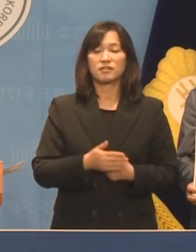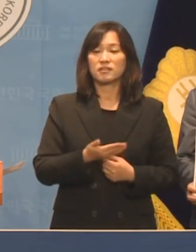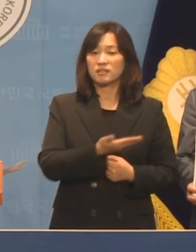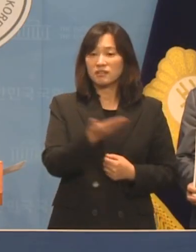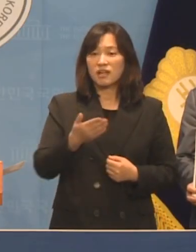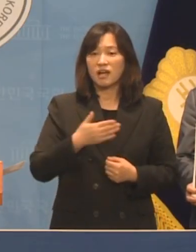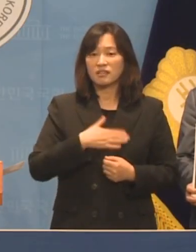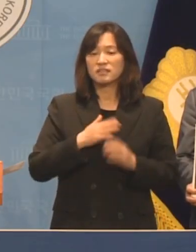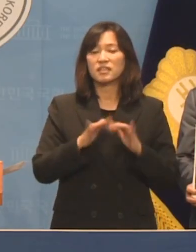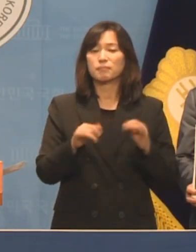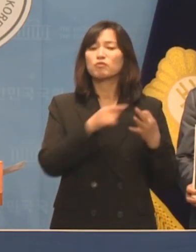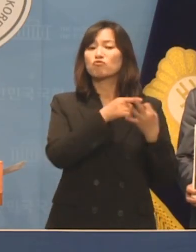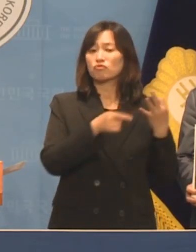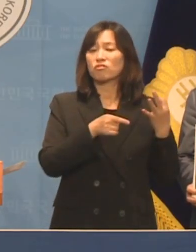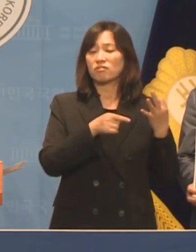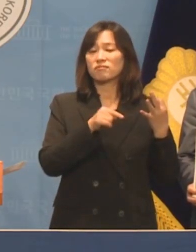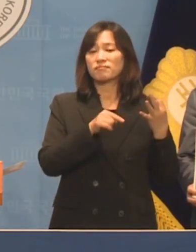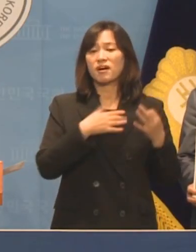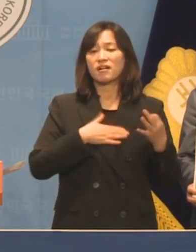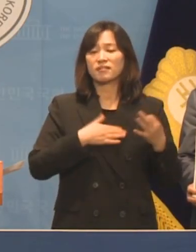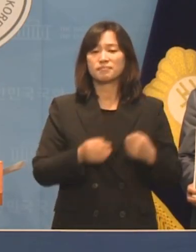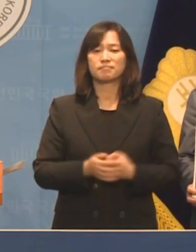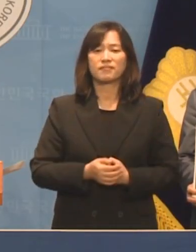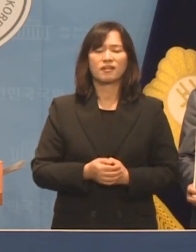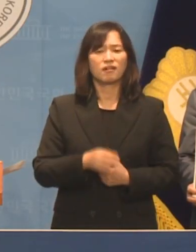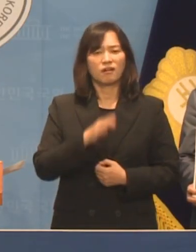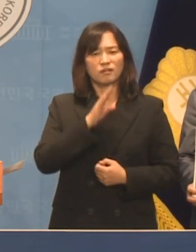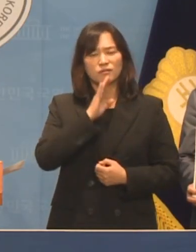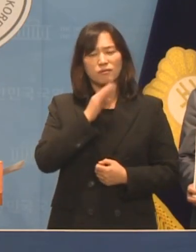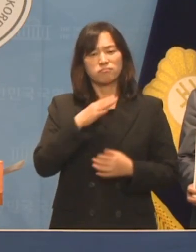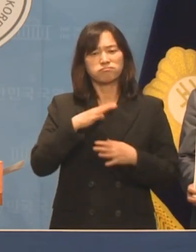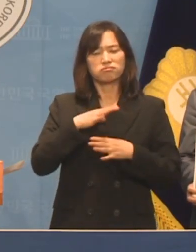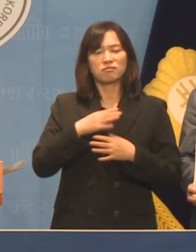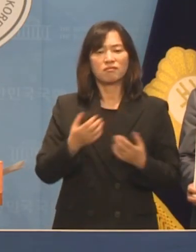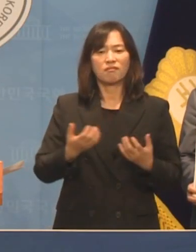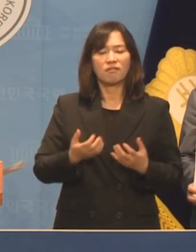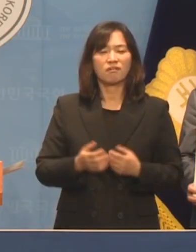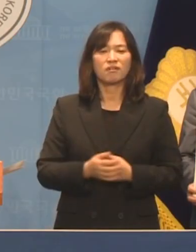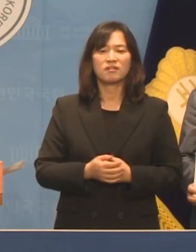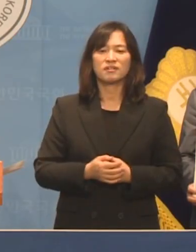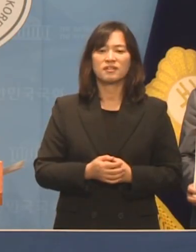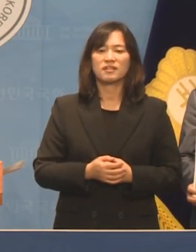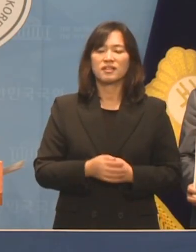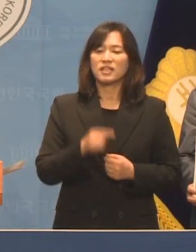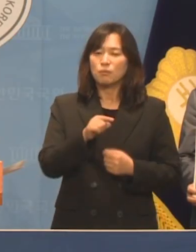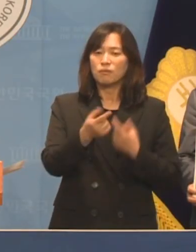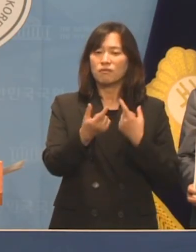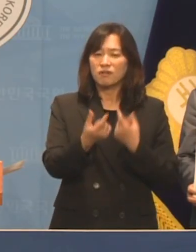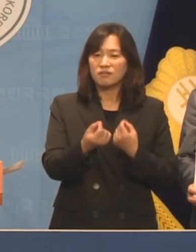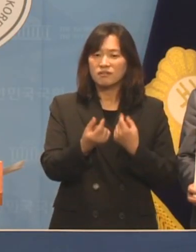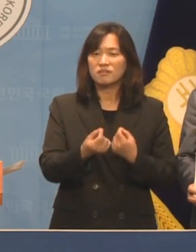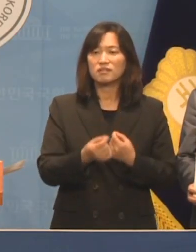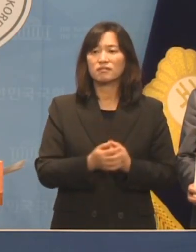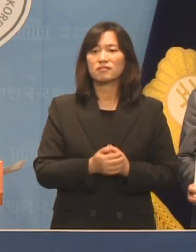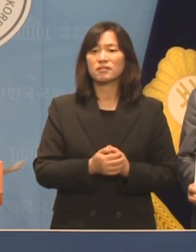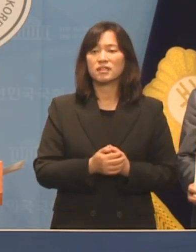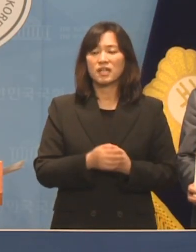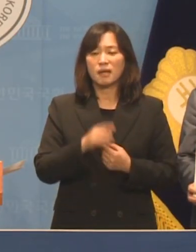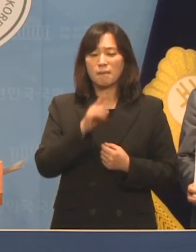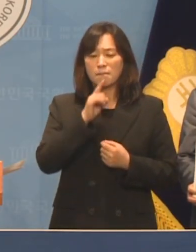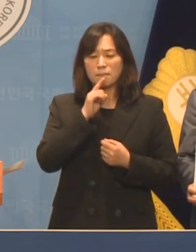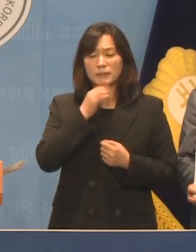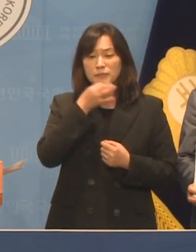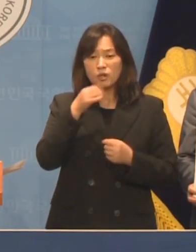사람이 윤석열 아닙니까? 그런데 여기서 참 무서운 일입니다. 이와 관련한 이